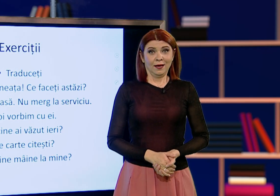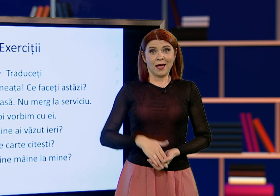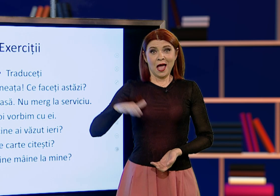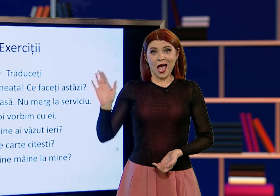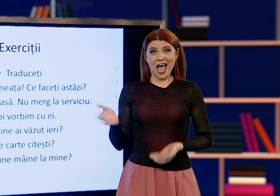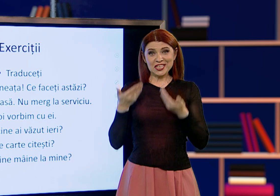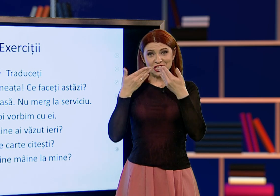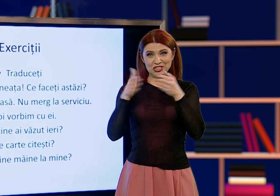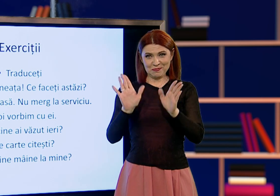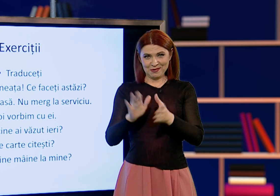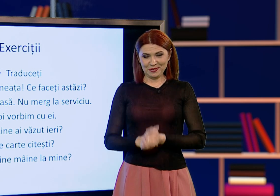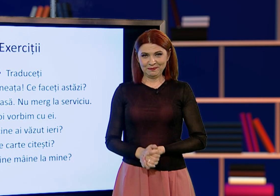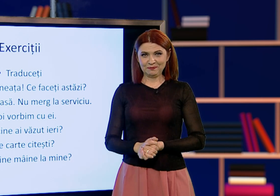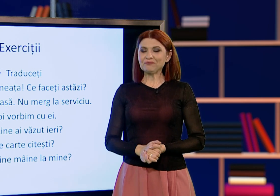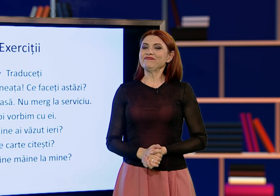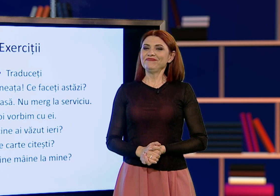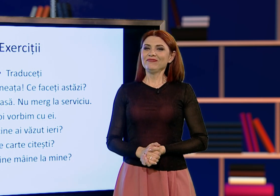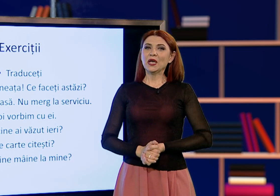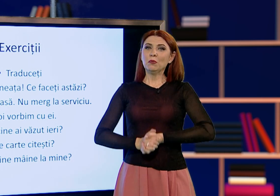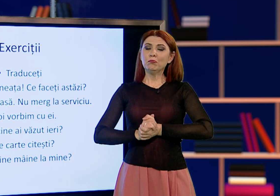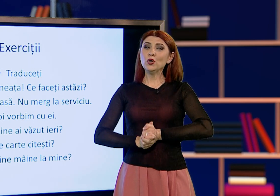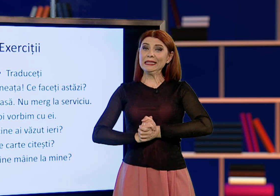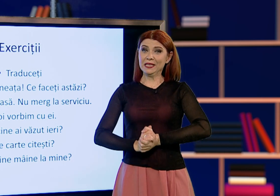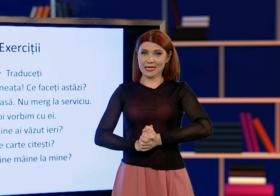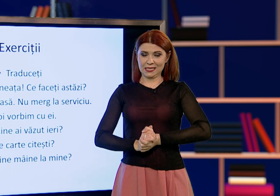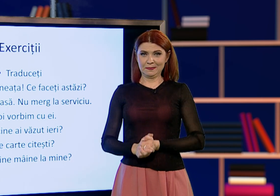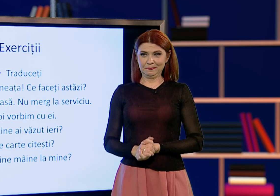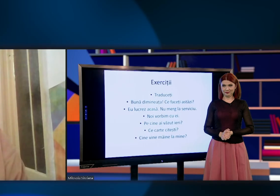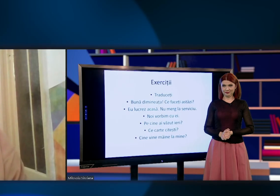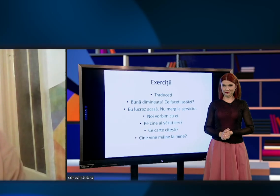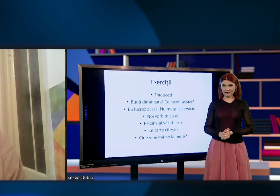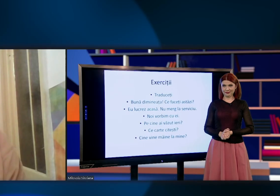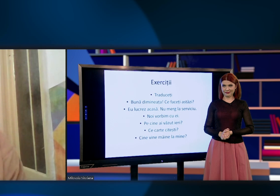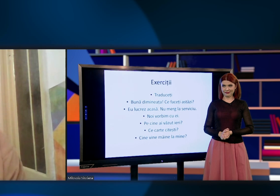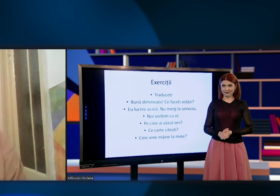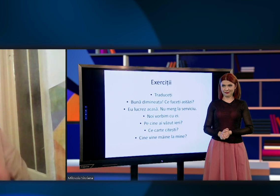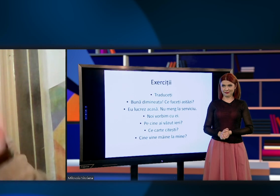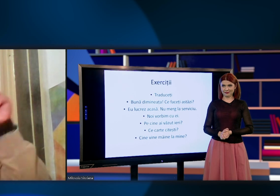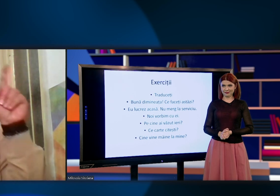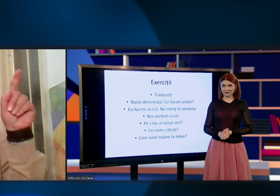Hai să începem Bună dimineața Bună dimineața